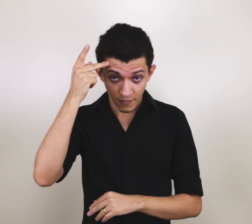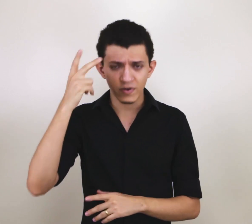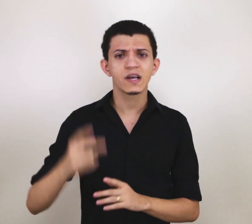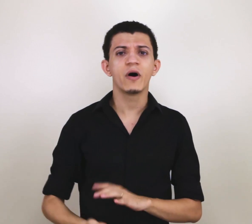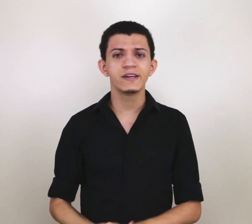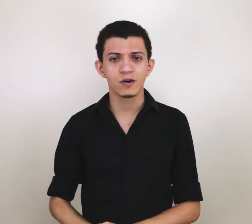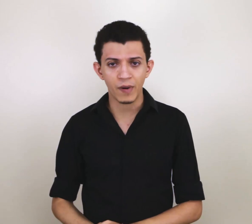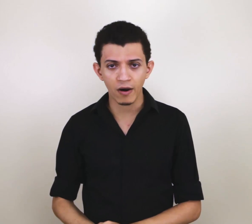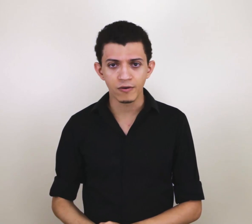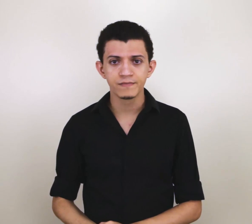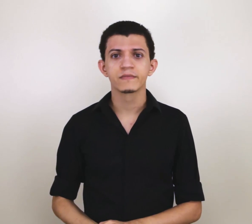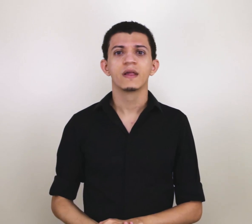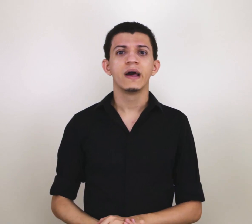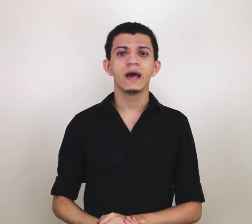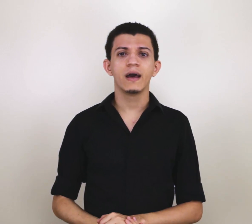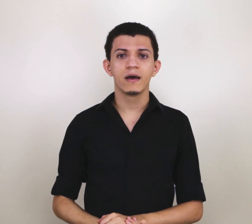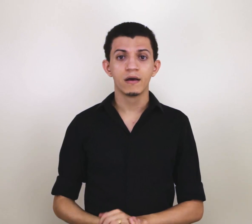Você mora em São Paulo?